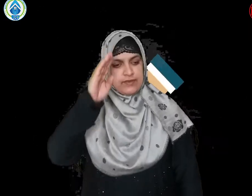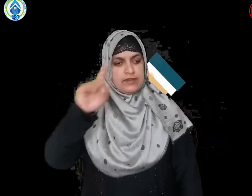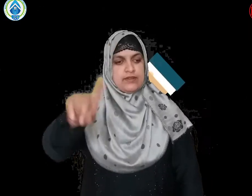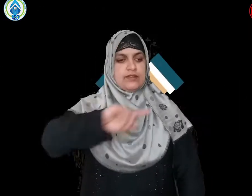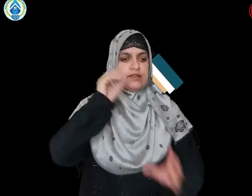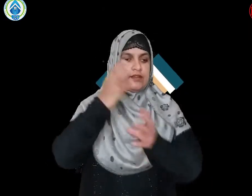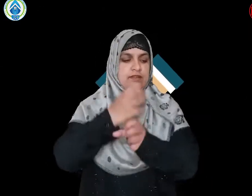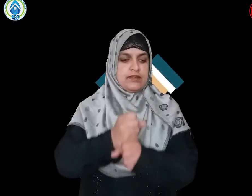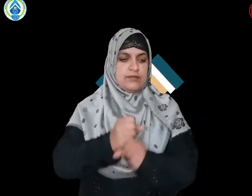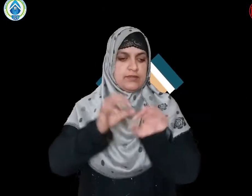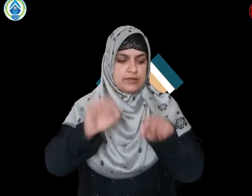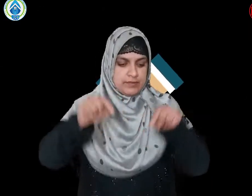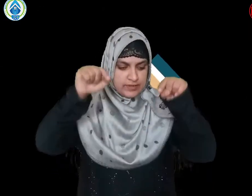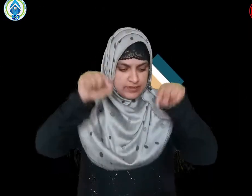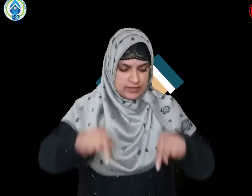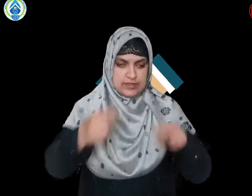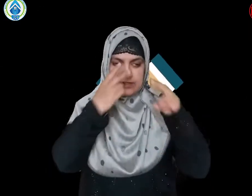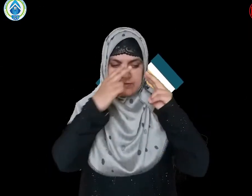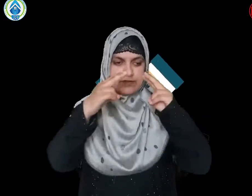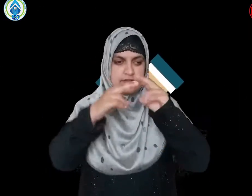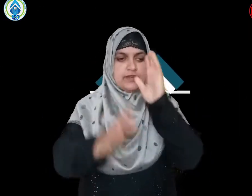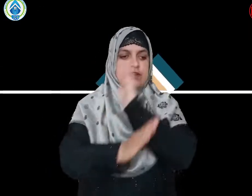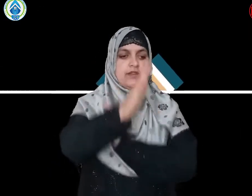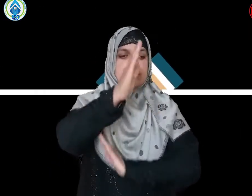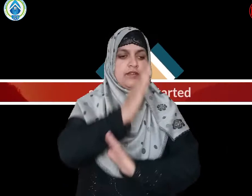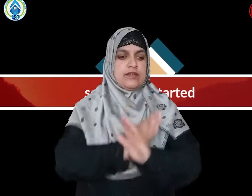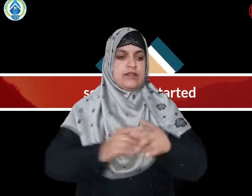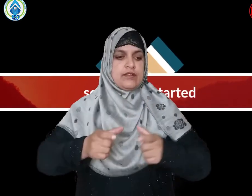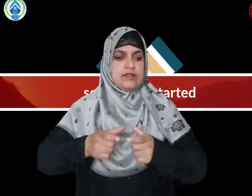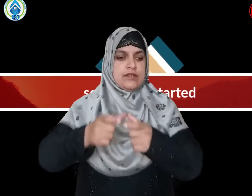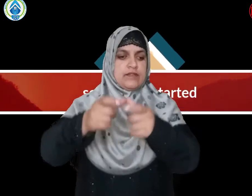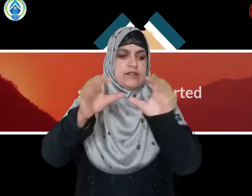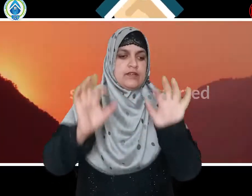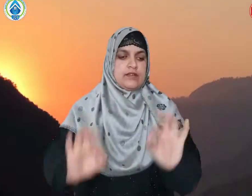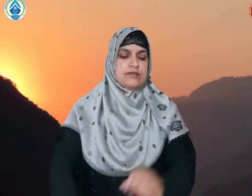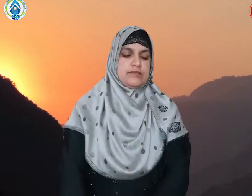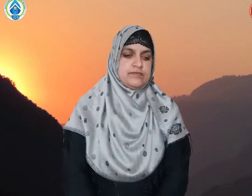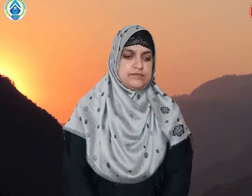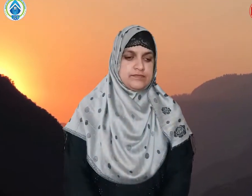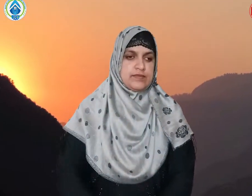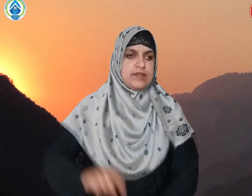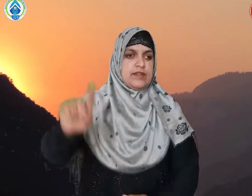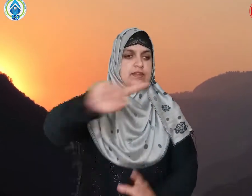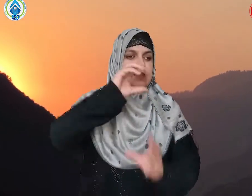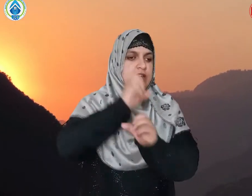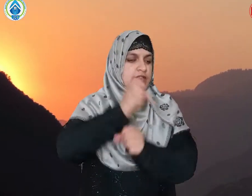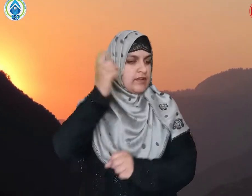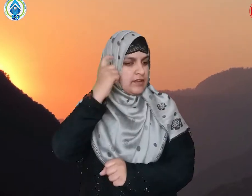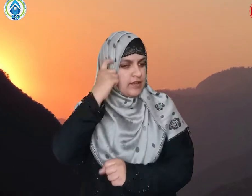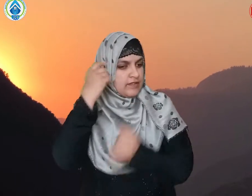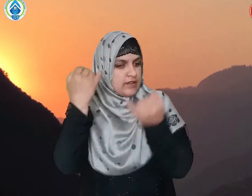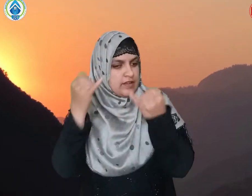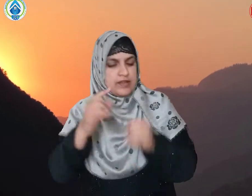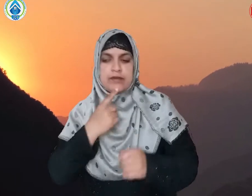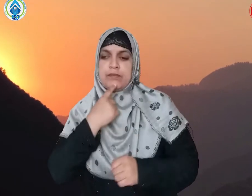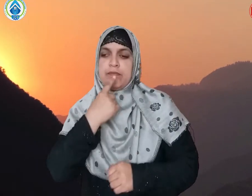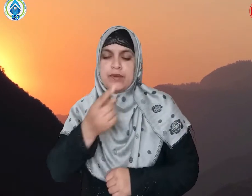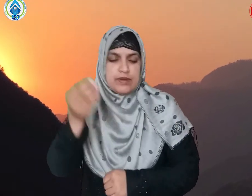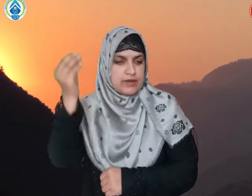السلام علیکم دوستوں، آپ دیکھ رہے ہیں ڈسیبلٹی انفو پوائنٹ۔ آپ کو کیسا لگے گا کہ جب آپ کو یہ معلوم ہو کہ اس دنیا میں ایک